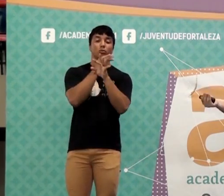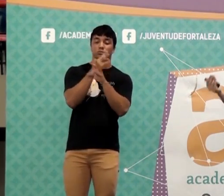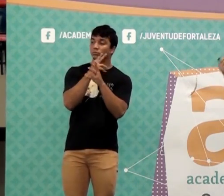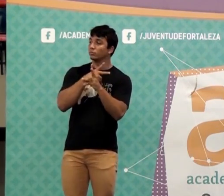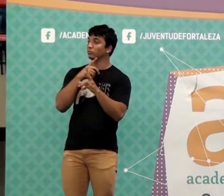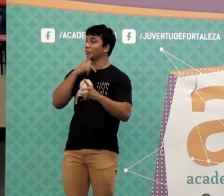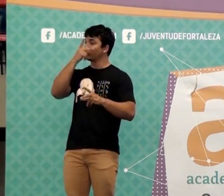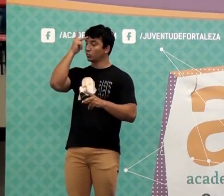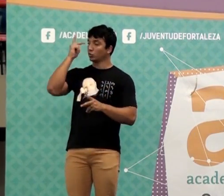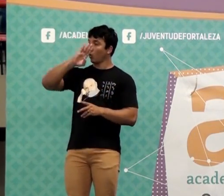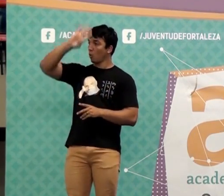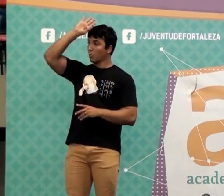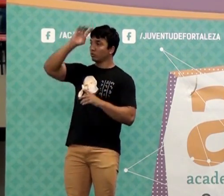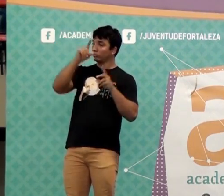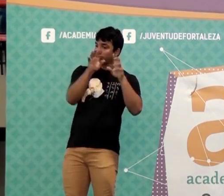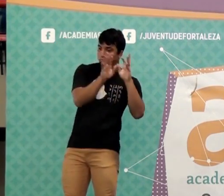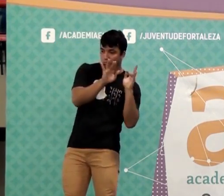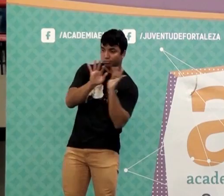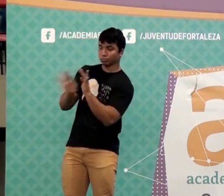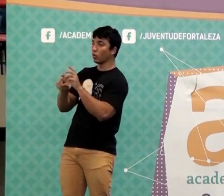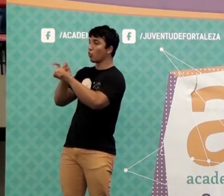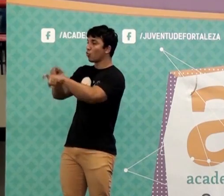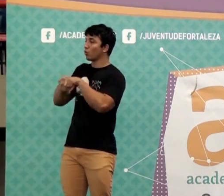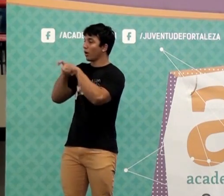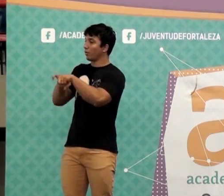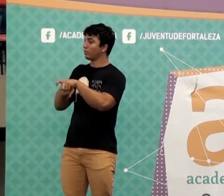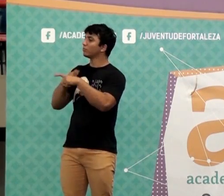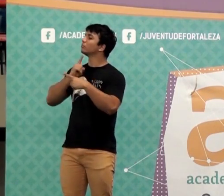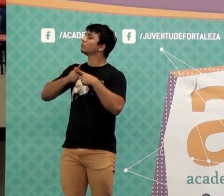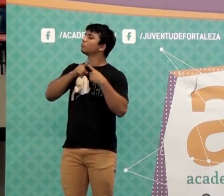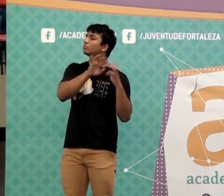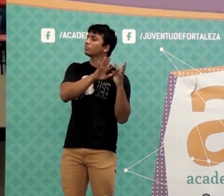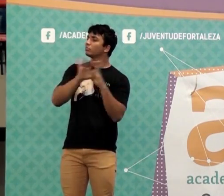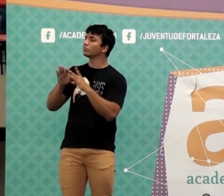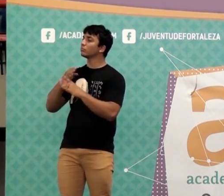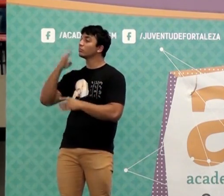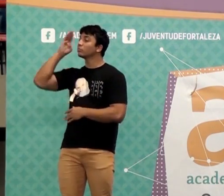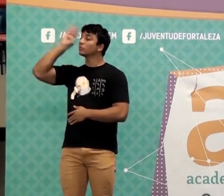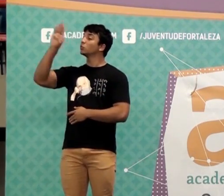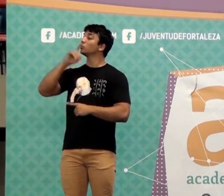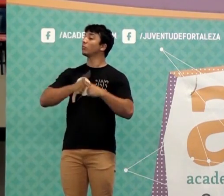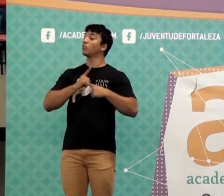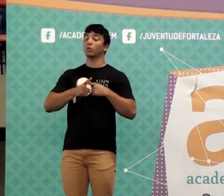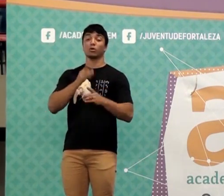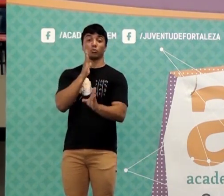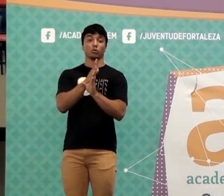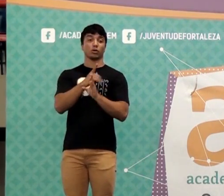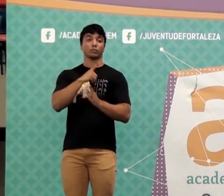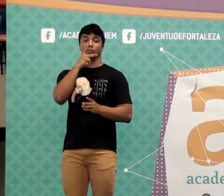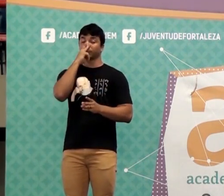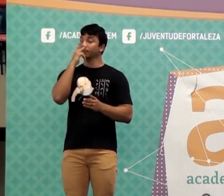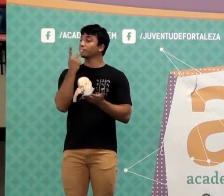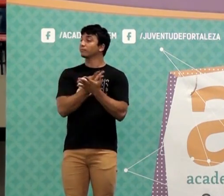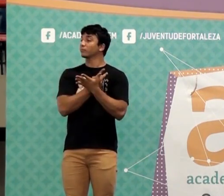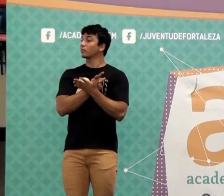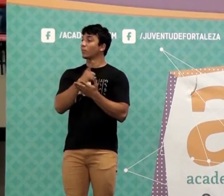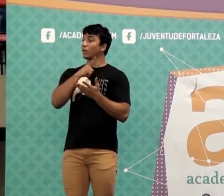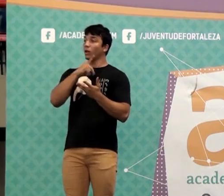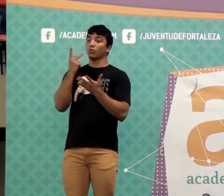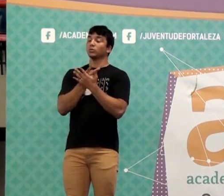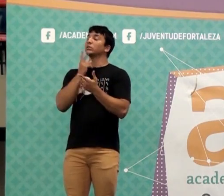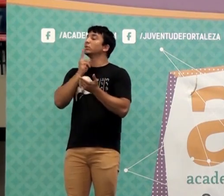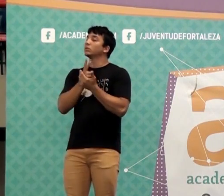romano migrou para o meio rural. Migrou por quê, professor? Principalmente migraram por causa das